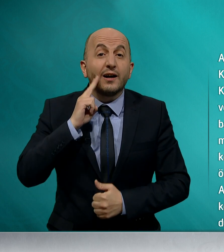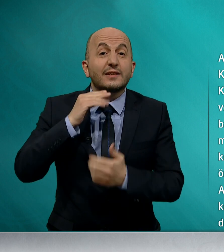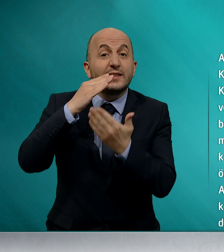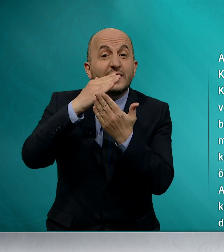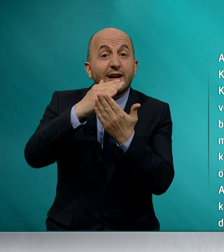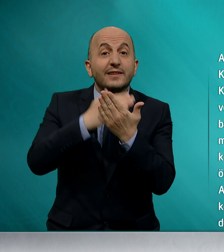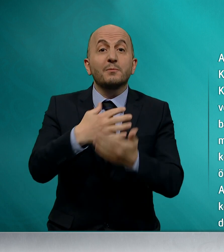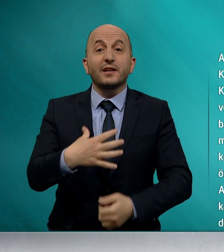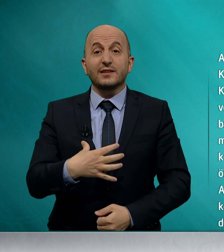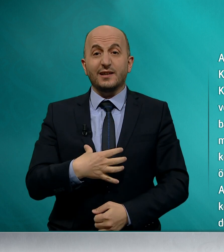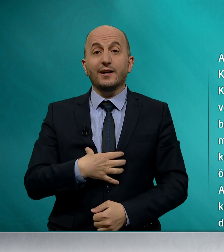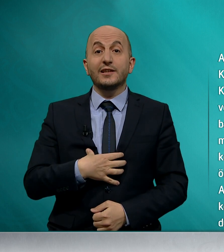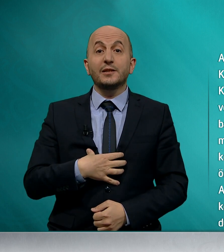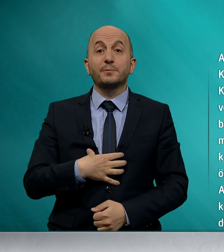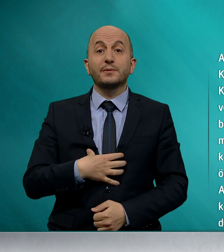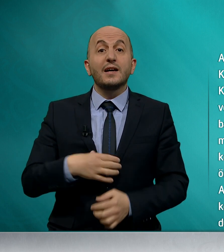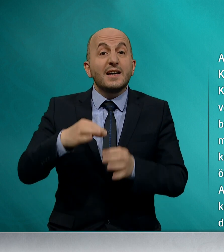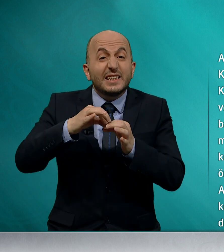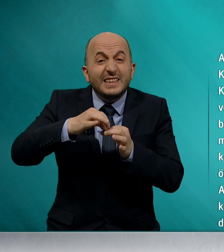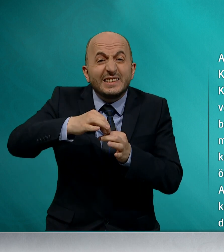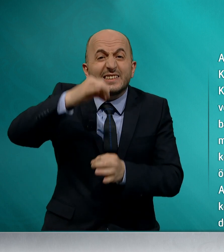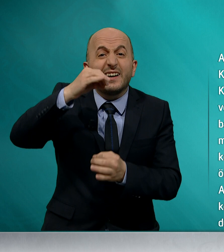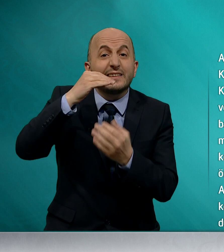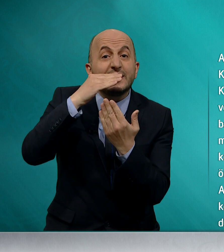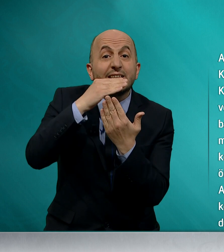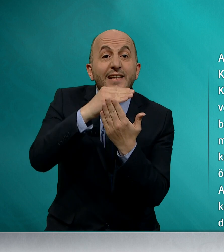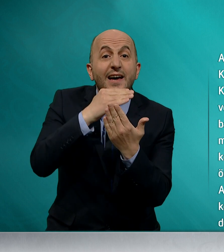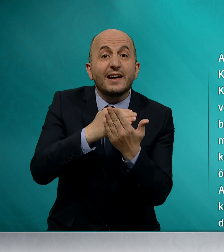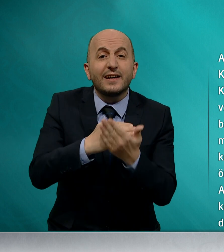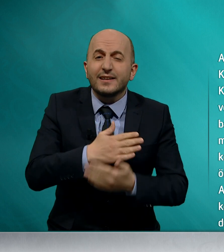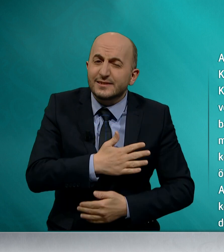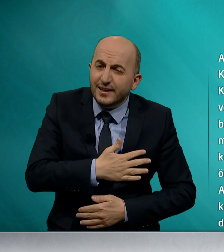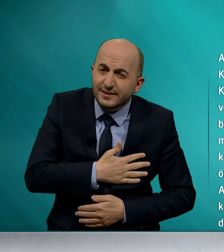Ahlaki erdemlere sahip, insani değerlere saygılı,